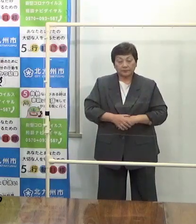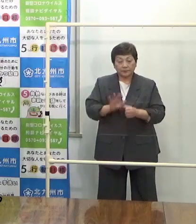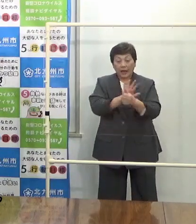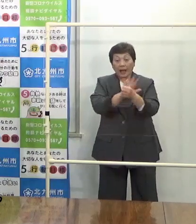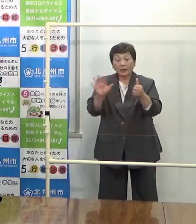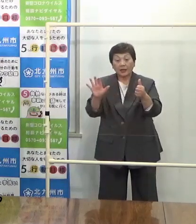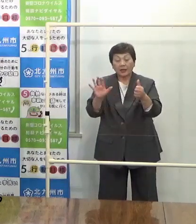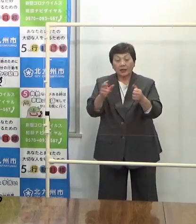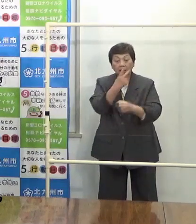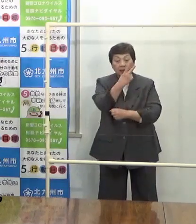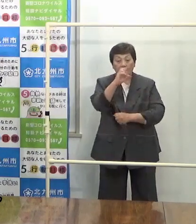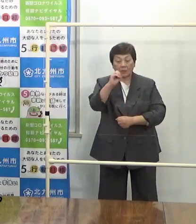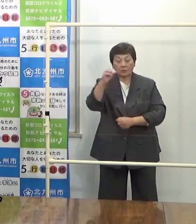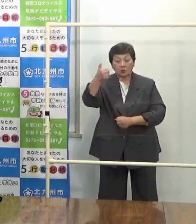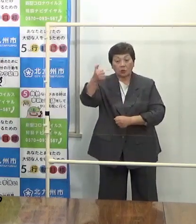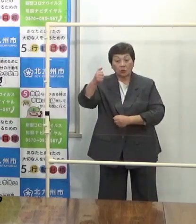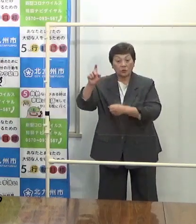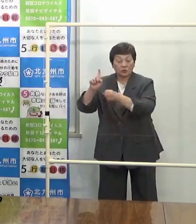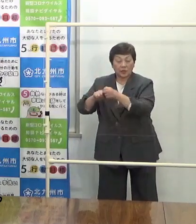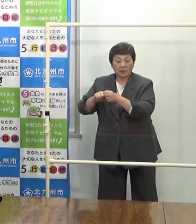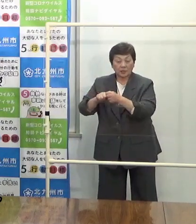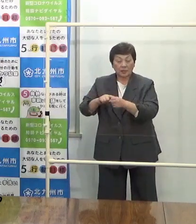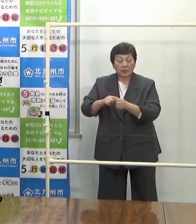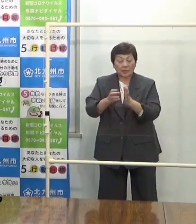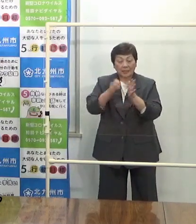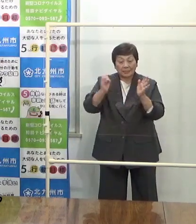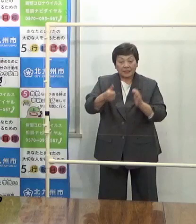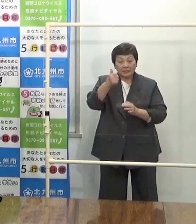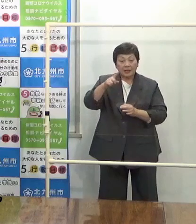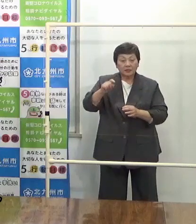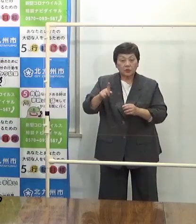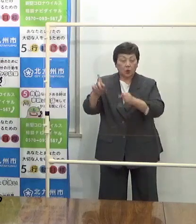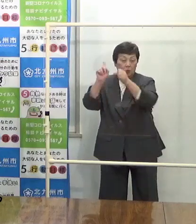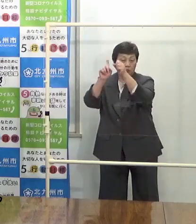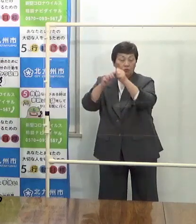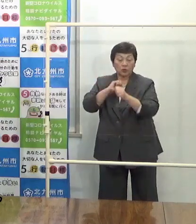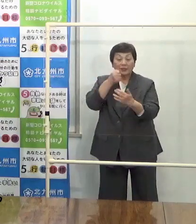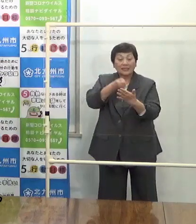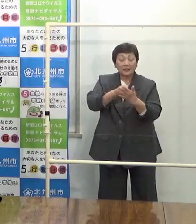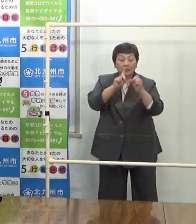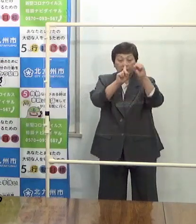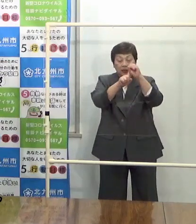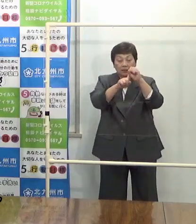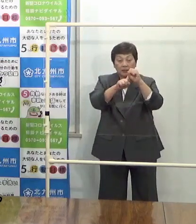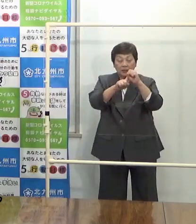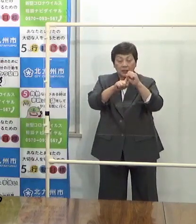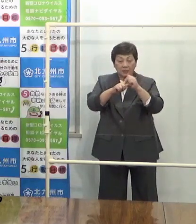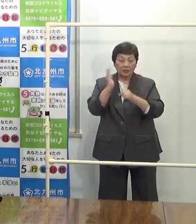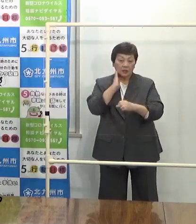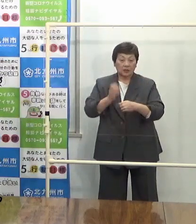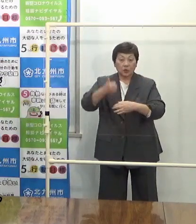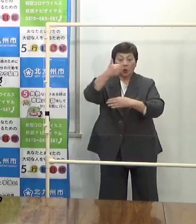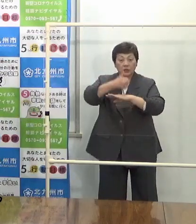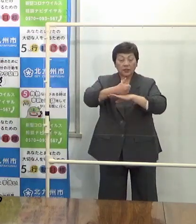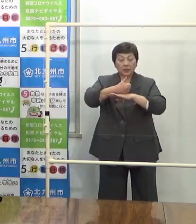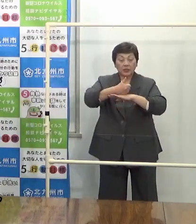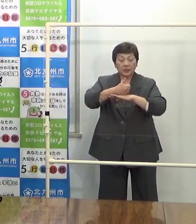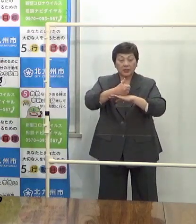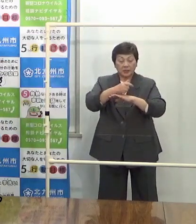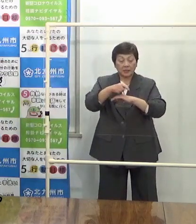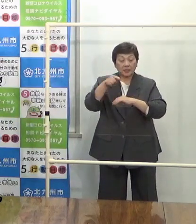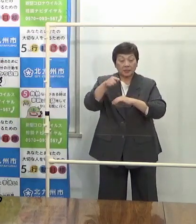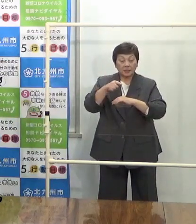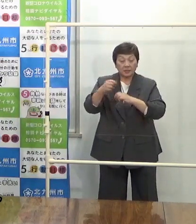ては2050年の脱炭素社会の実現を目指す総理の所信表明後、民間企業